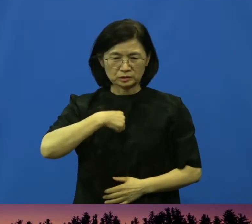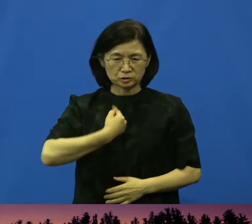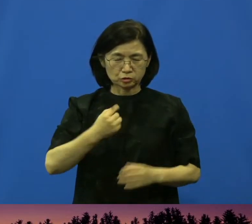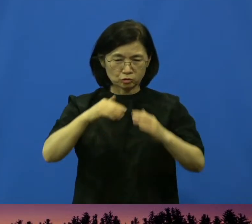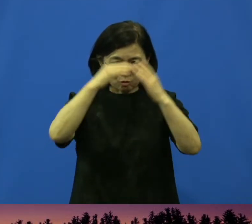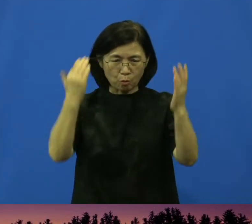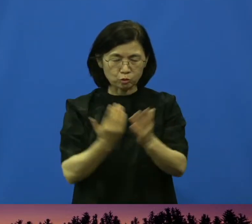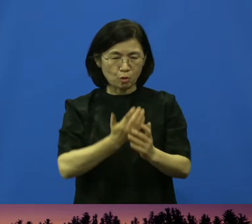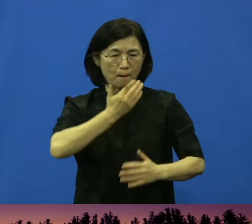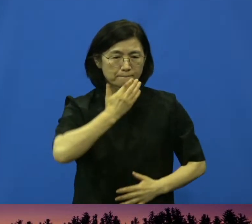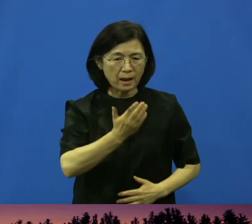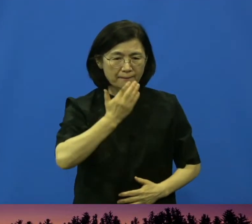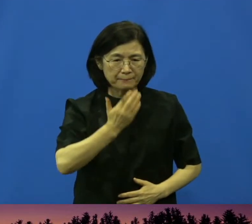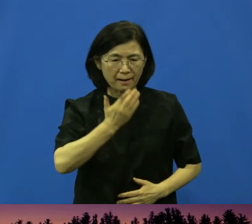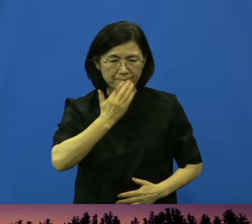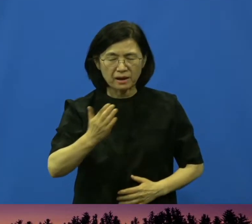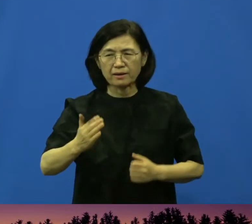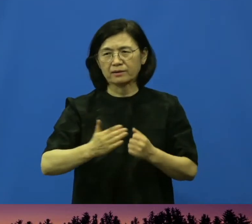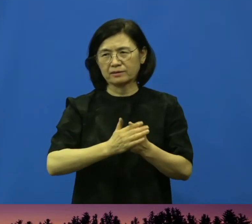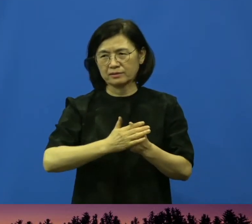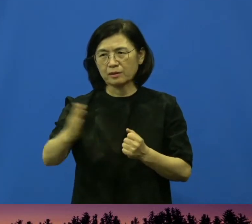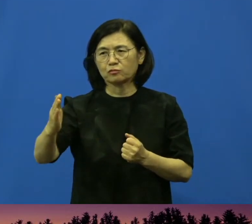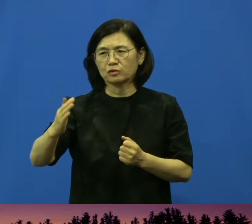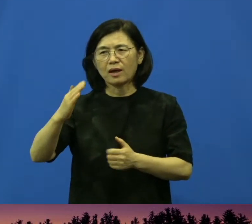것처럼 꿈꾸는 거예요.